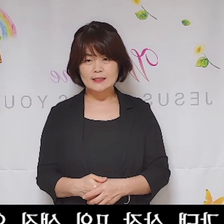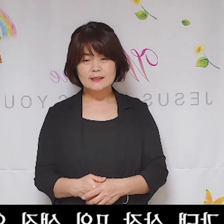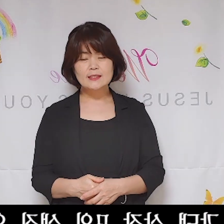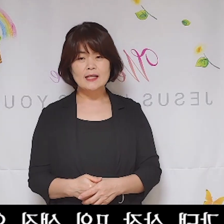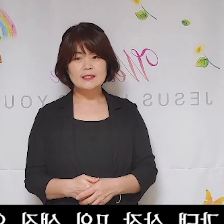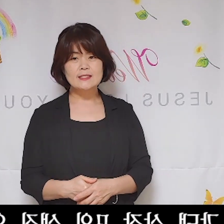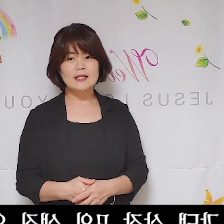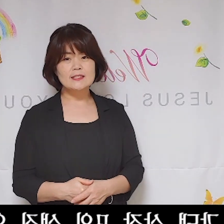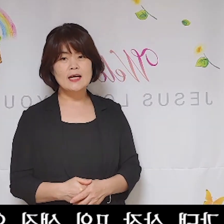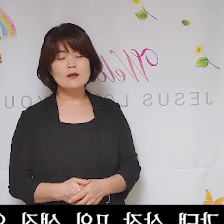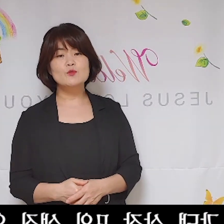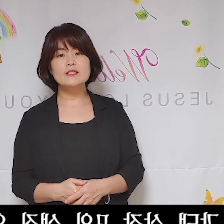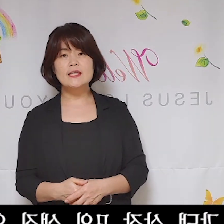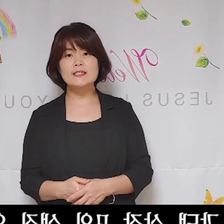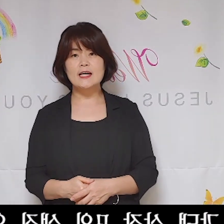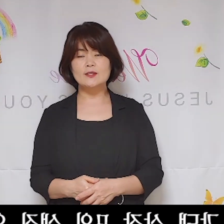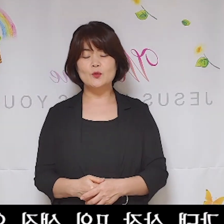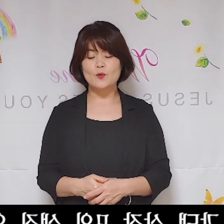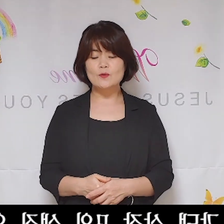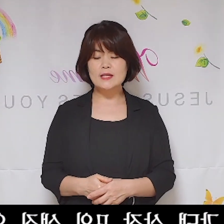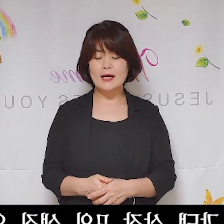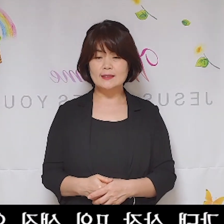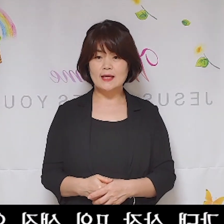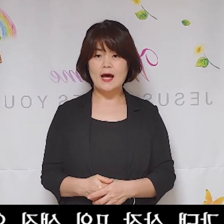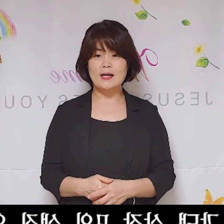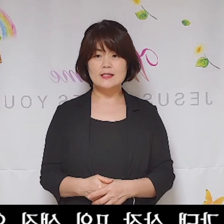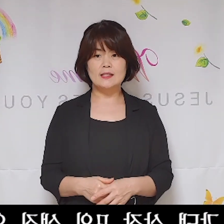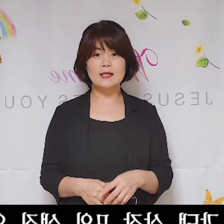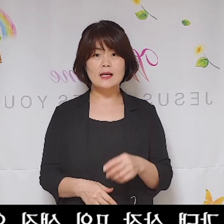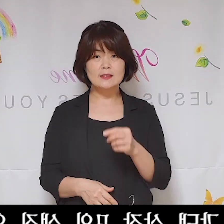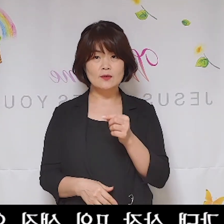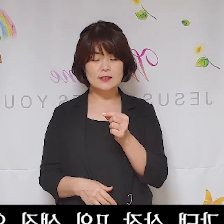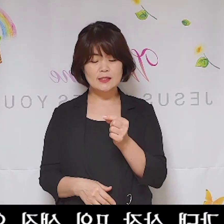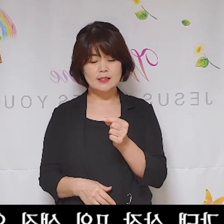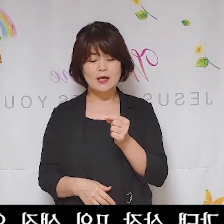작은 갈대상자 물이 새지 않도록 작다라는 거는